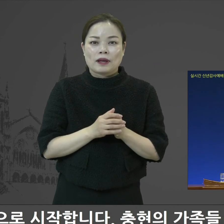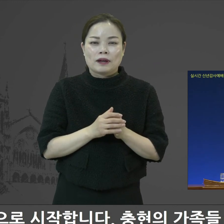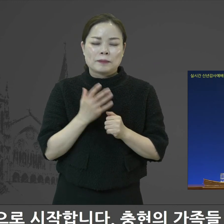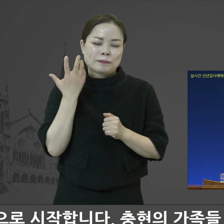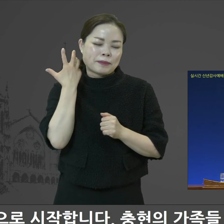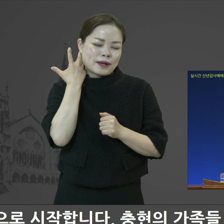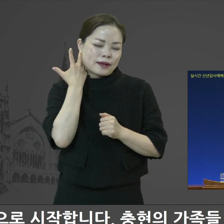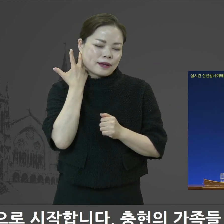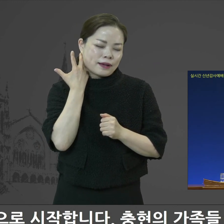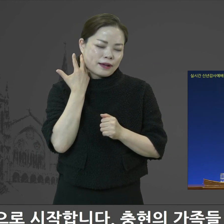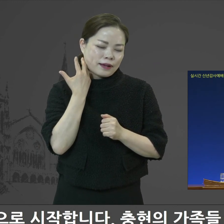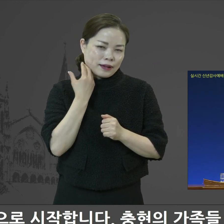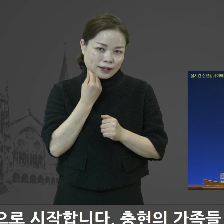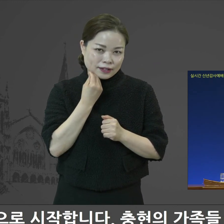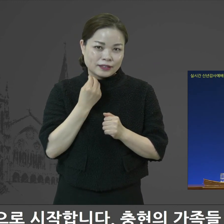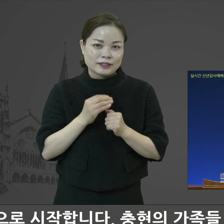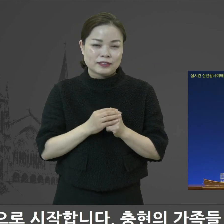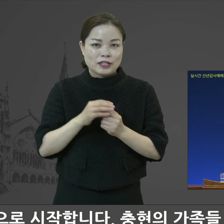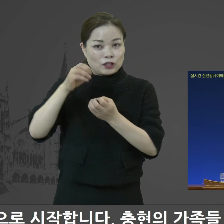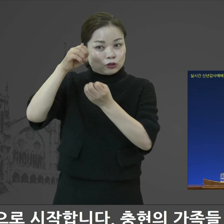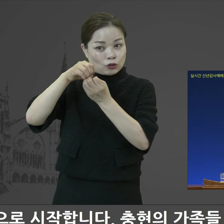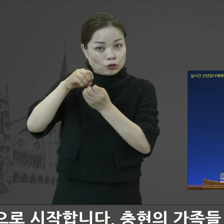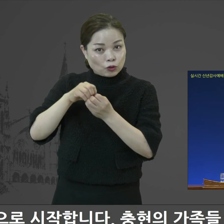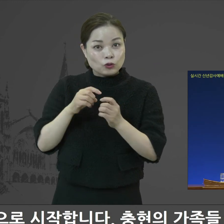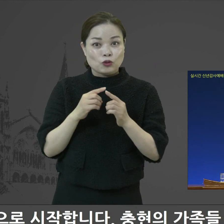매력 있는 전통교회,